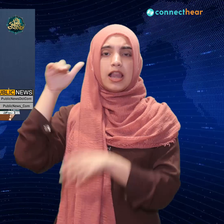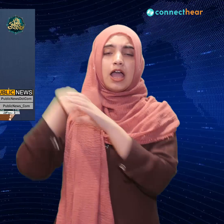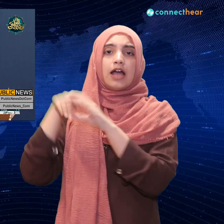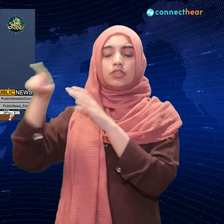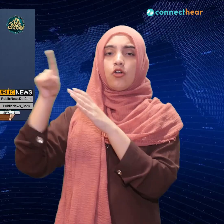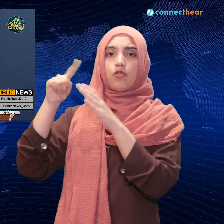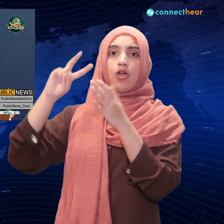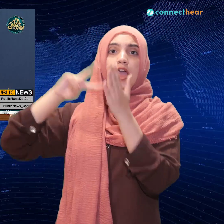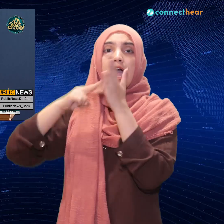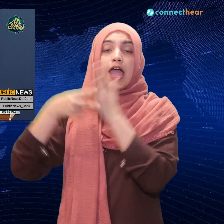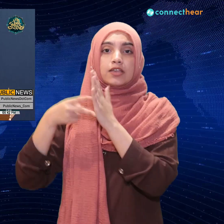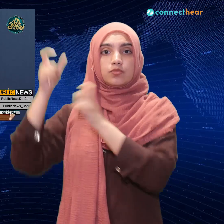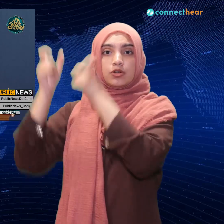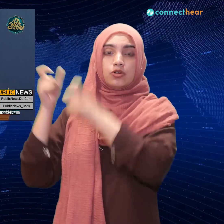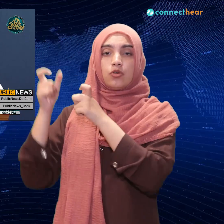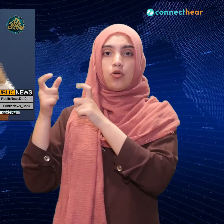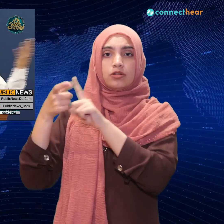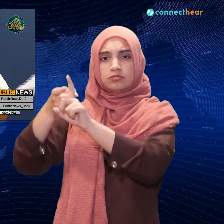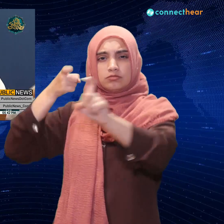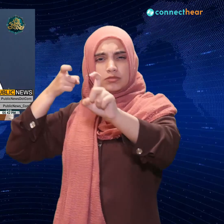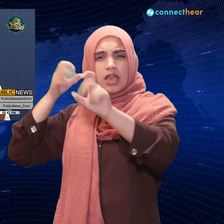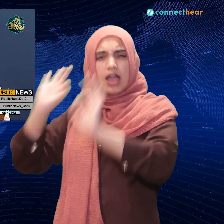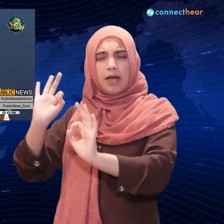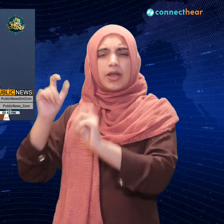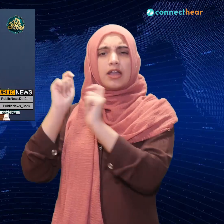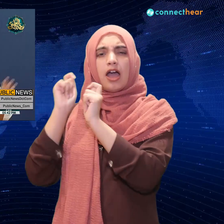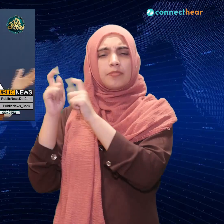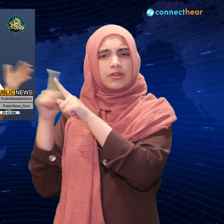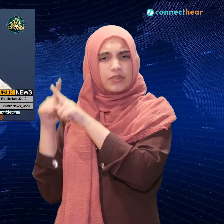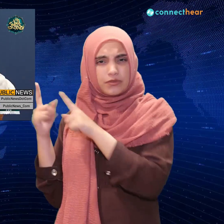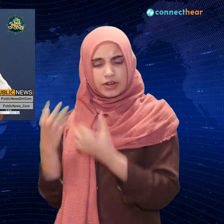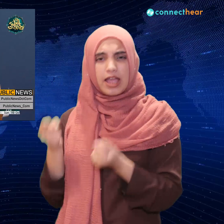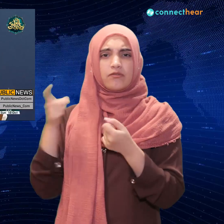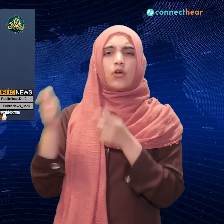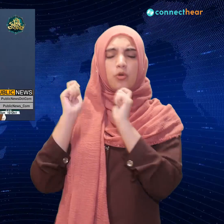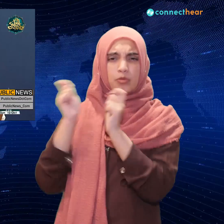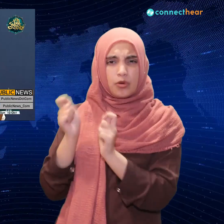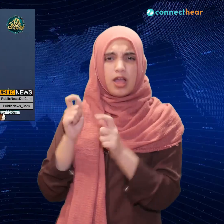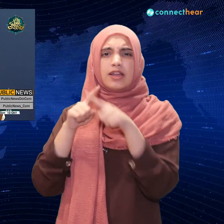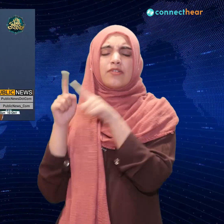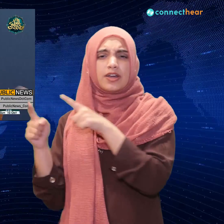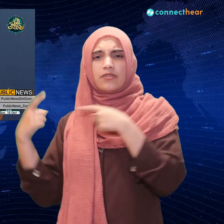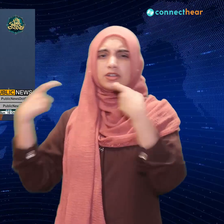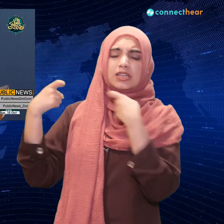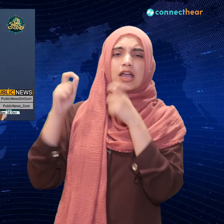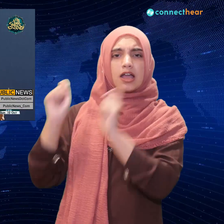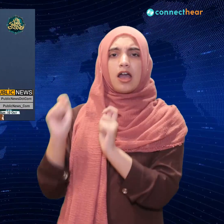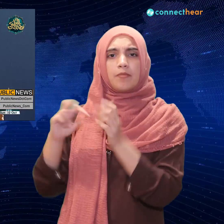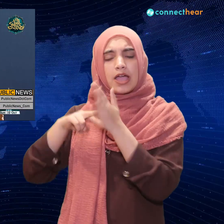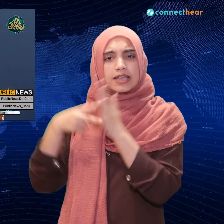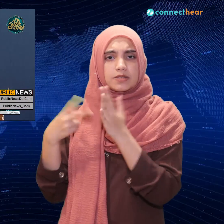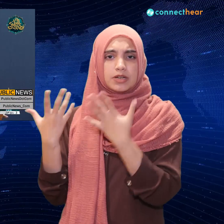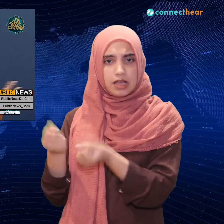جدید ان کی جو کمان تھی انہوں نے ایک ایسے لے کے، وہ دنیا میں کبھی تھی نہیں. ان کے گھوڑے، ان کی وار ٹیکنیکس تھی. ان کے پاس تو کچھ نہیں